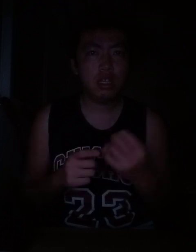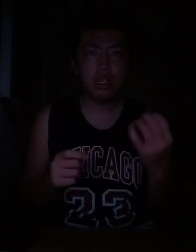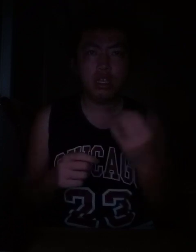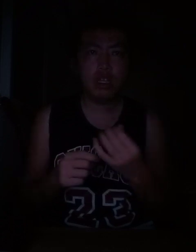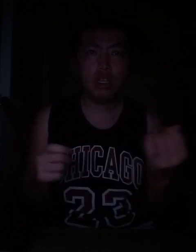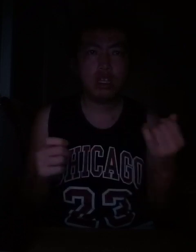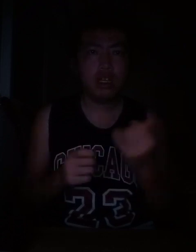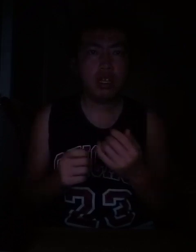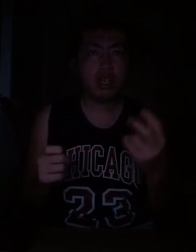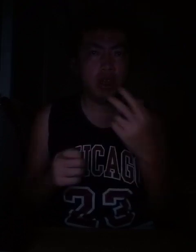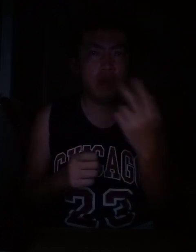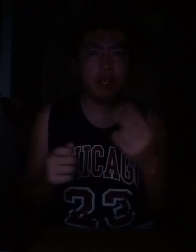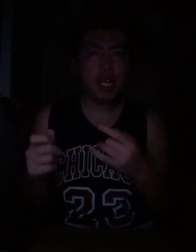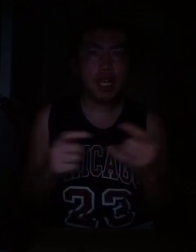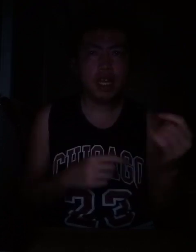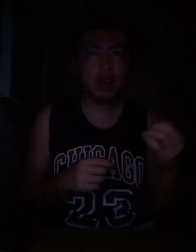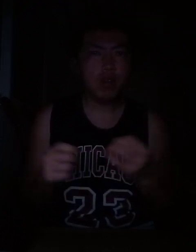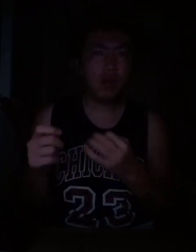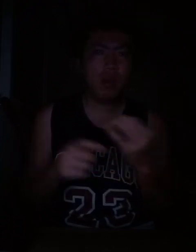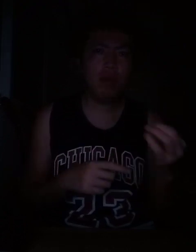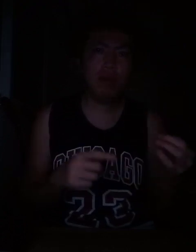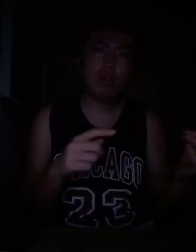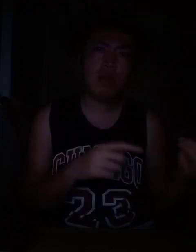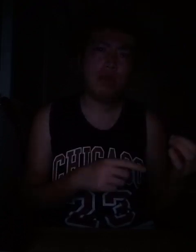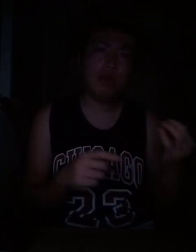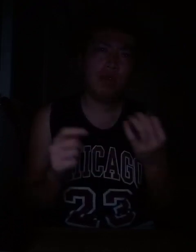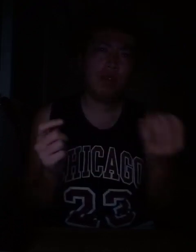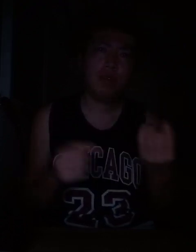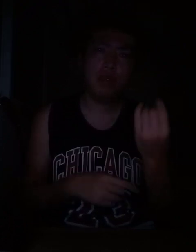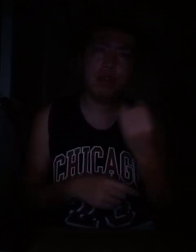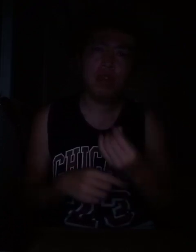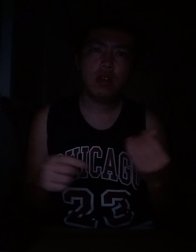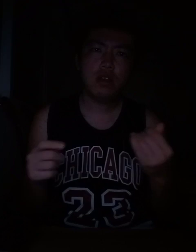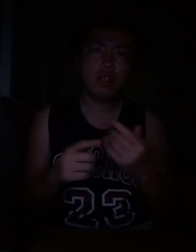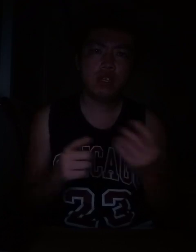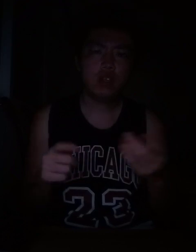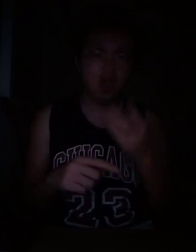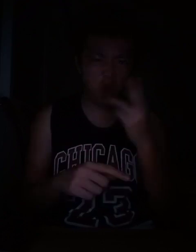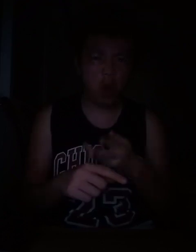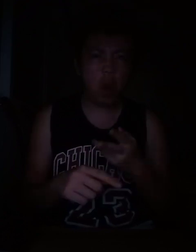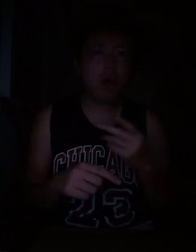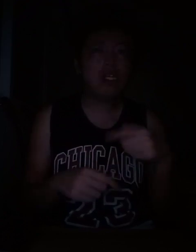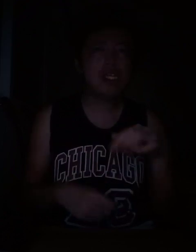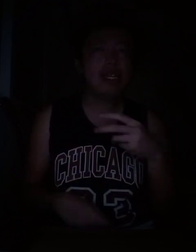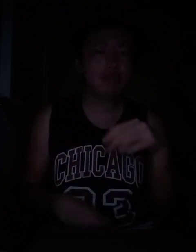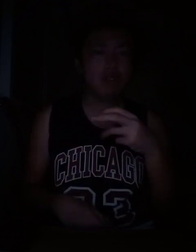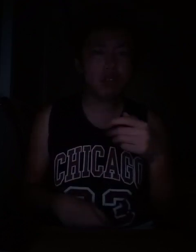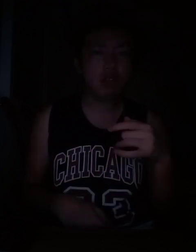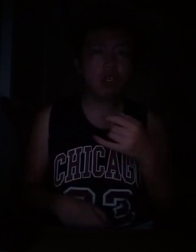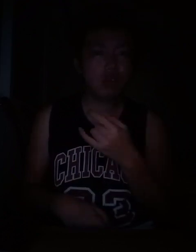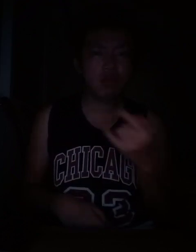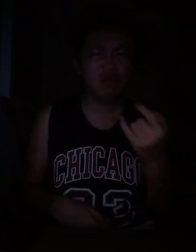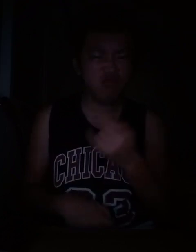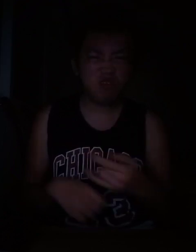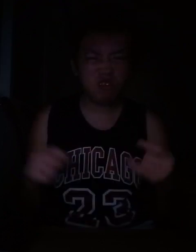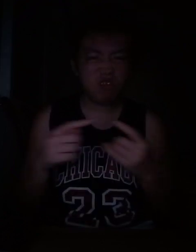회장 협박과 회유로 검찰에 허위 진술했다는 건데, 이를 거부하면 이 전 부지사에게 불리한 사실을